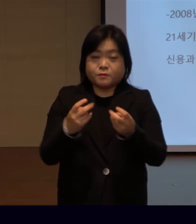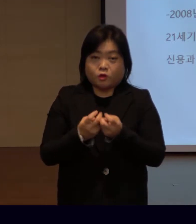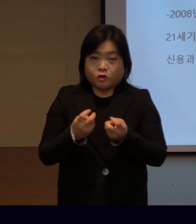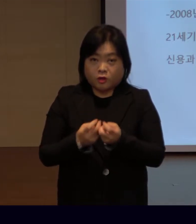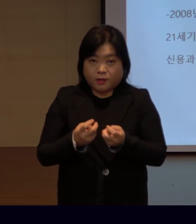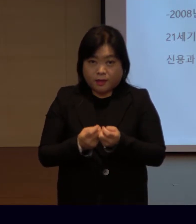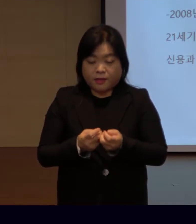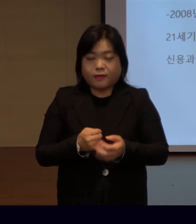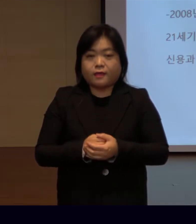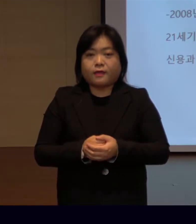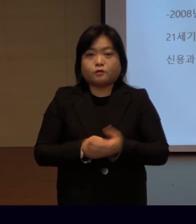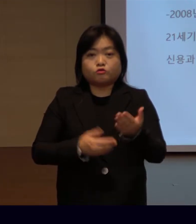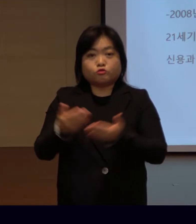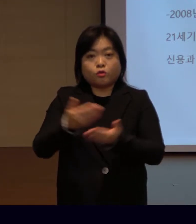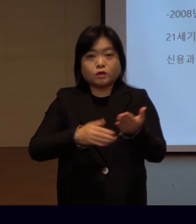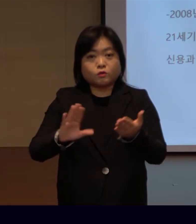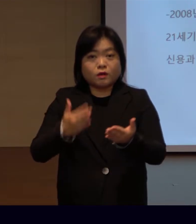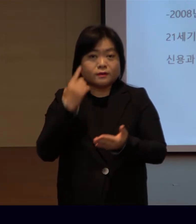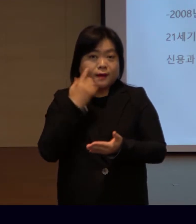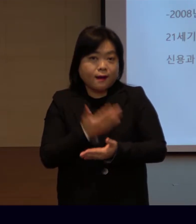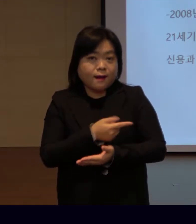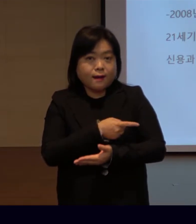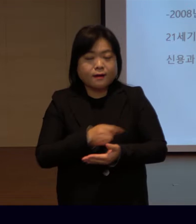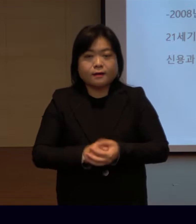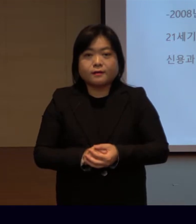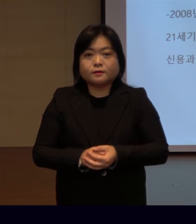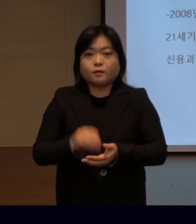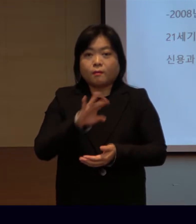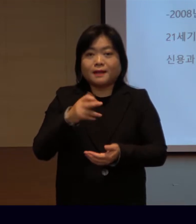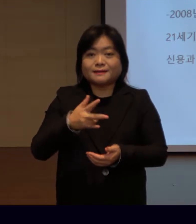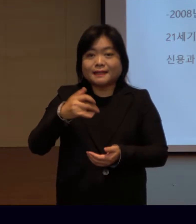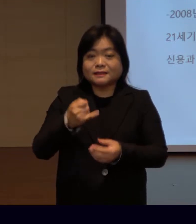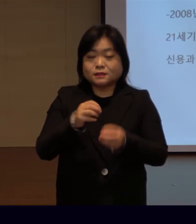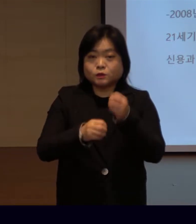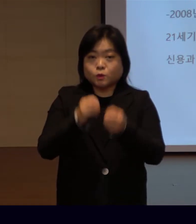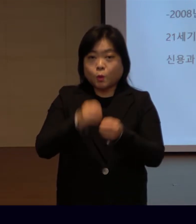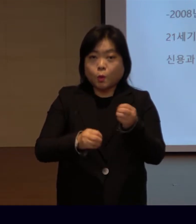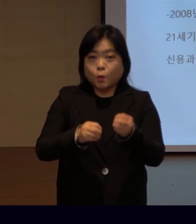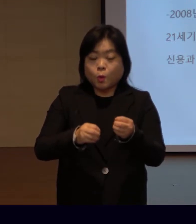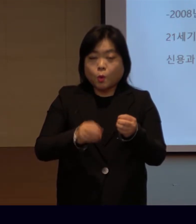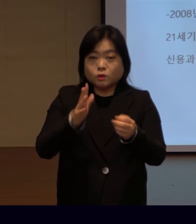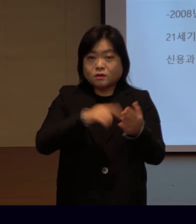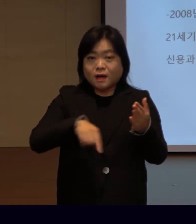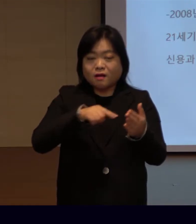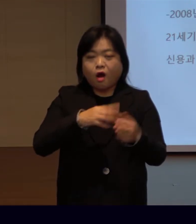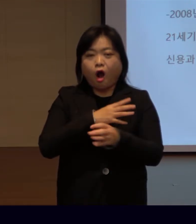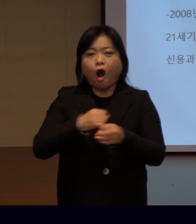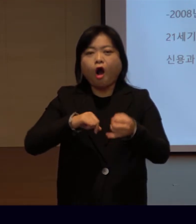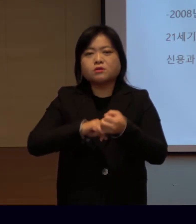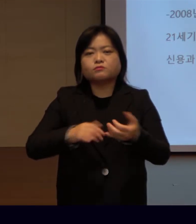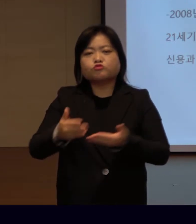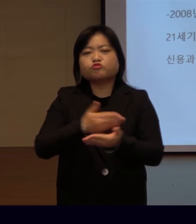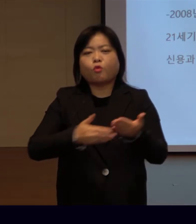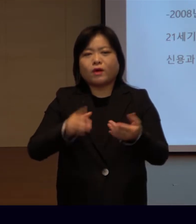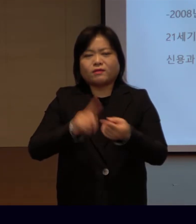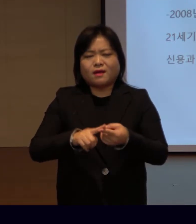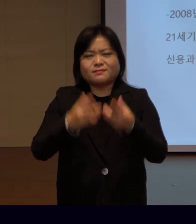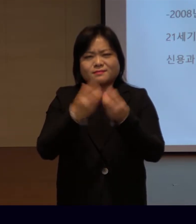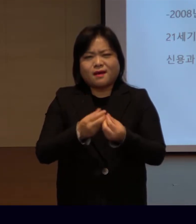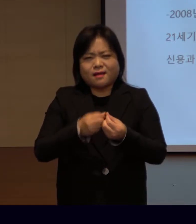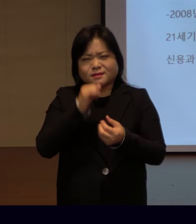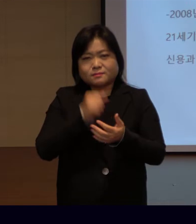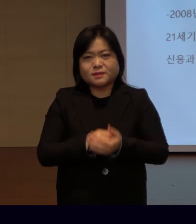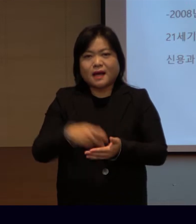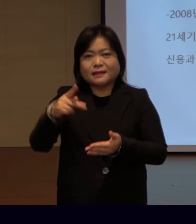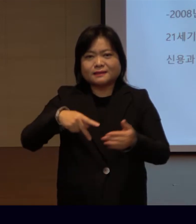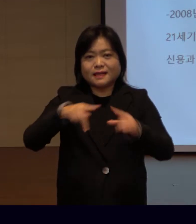어떻게 이렇게 유통이 되었는가. 이제 발자크 소설에는 수많은 어음 유통 사례가 있습니다. 뭐 차용증